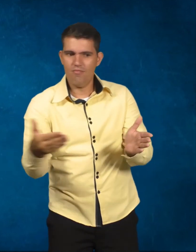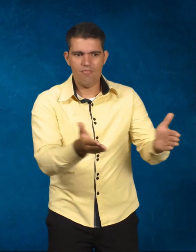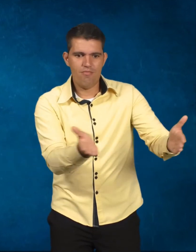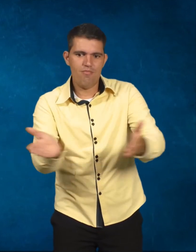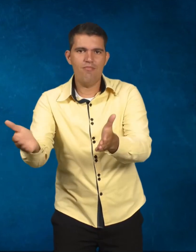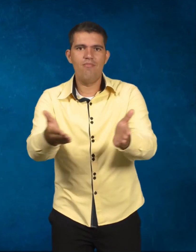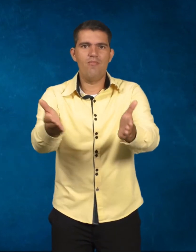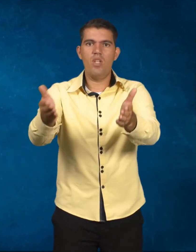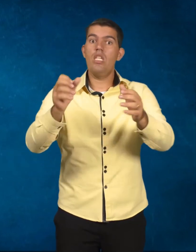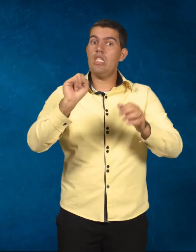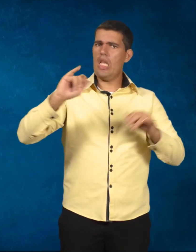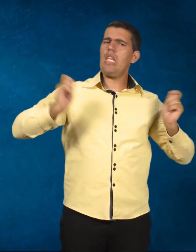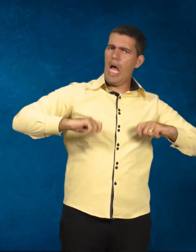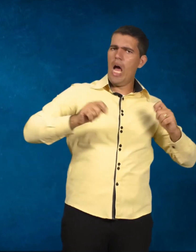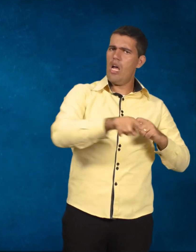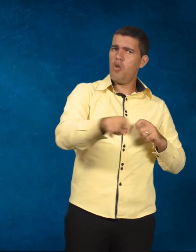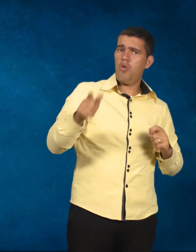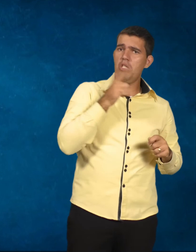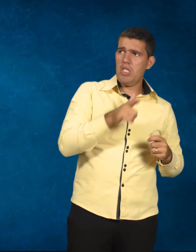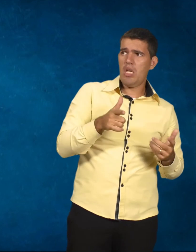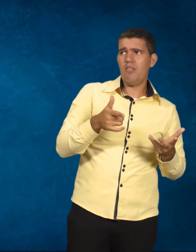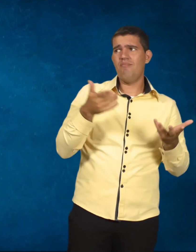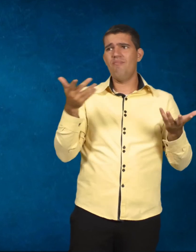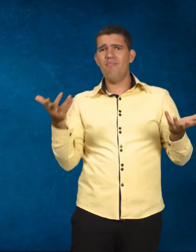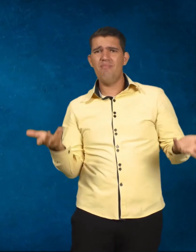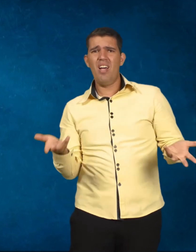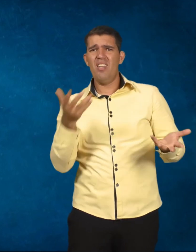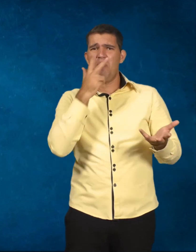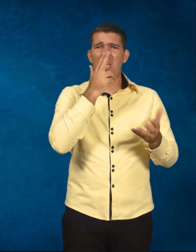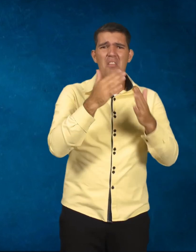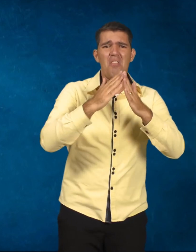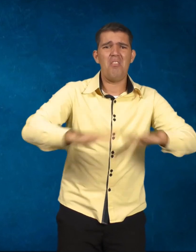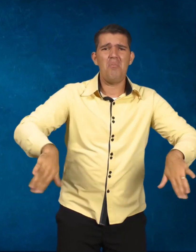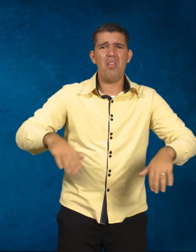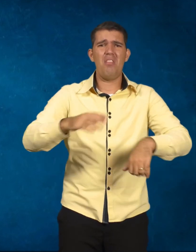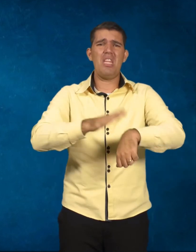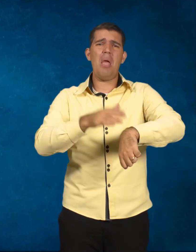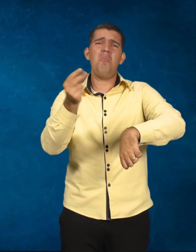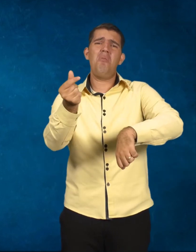alunos descobrirem tudo sozinhos, haveria um desperdício de tempo enorme,